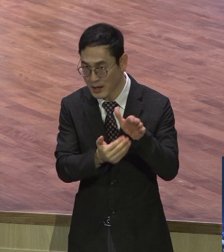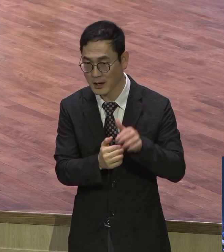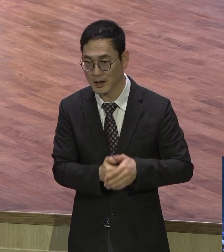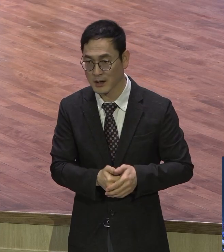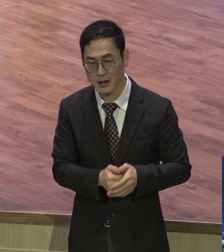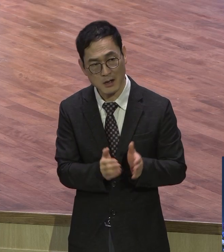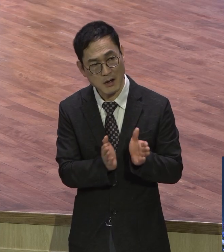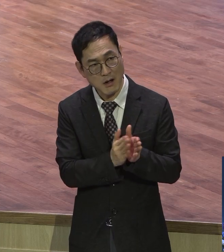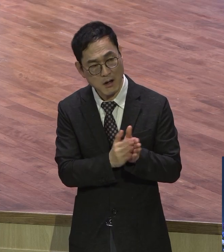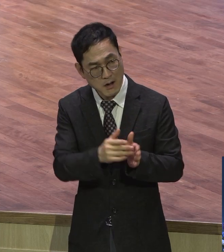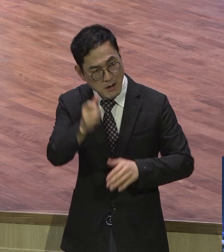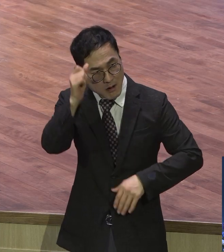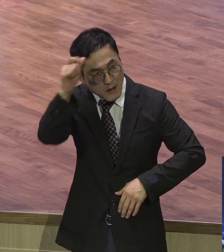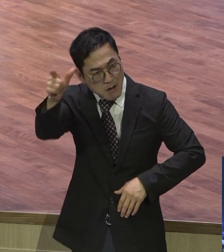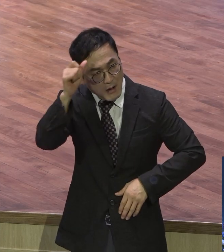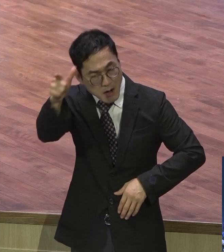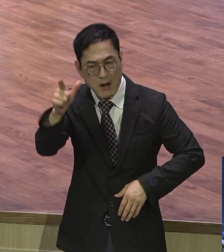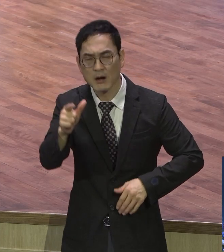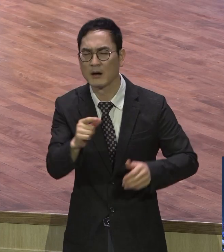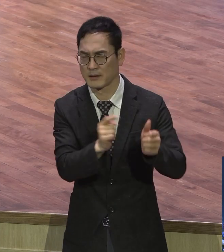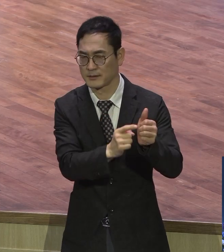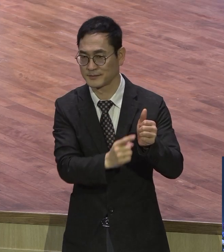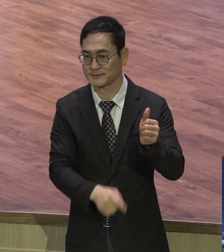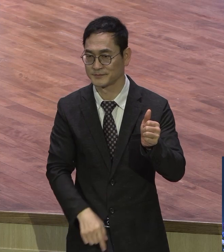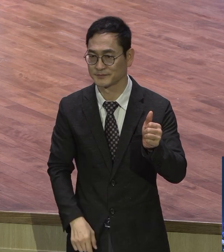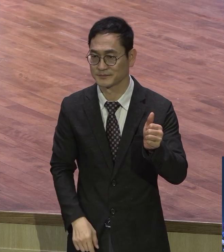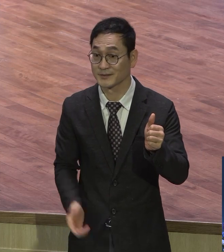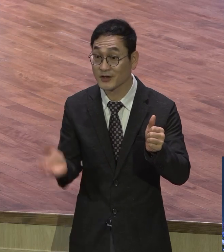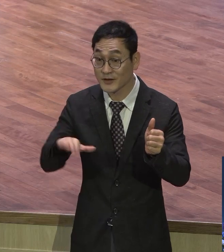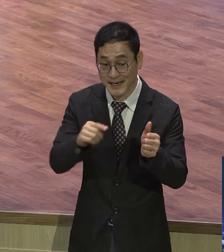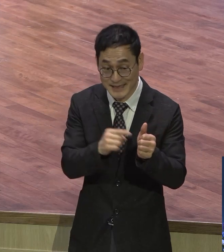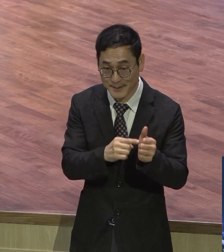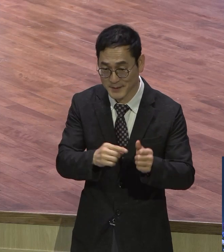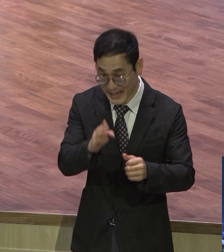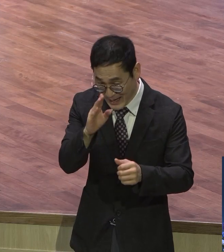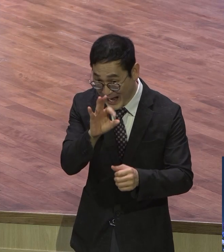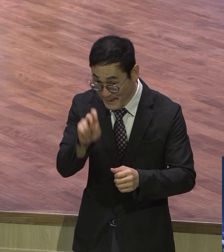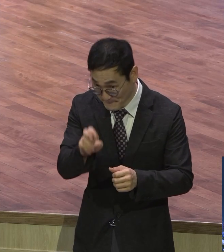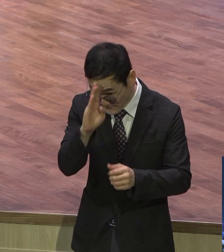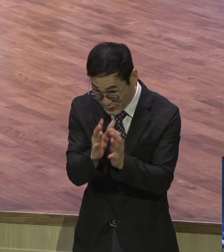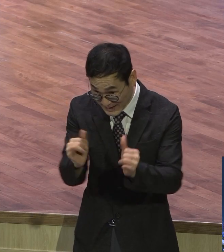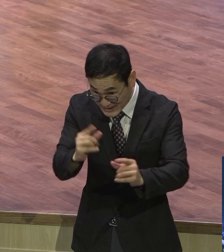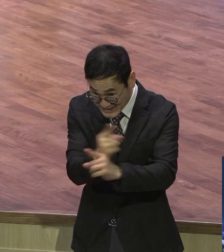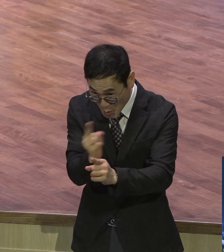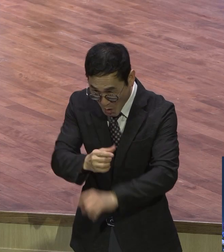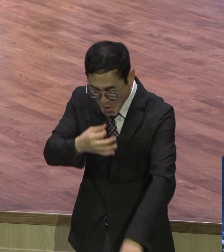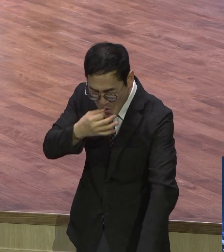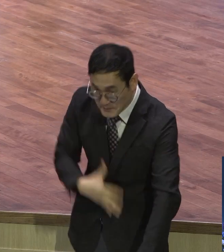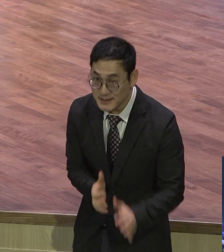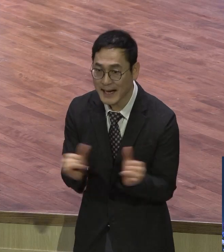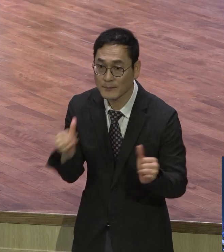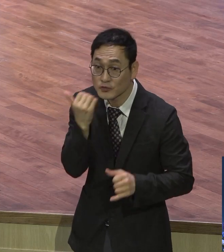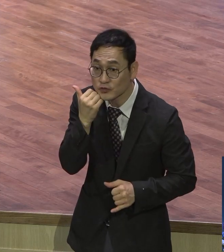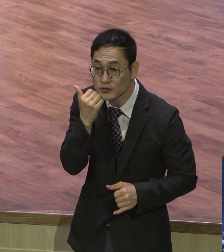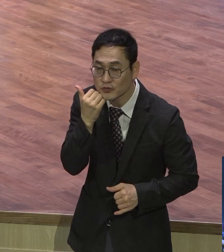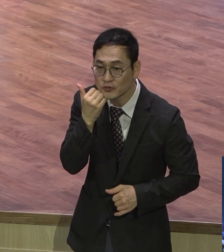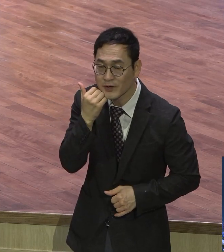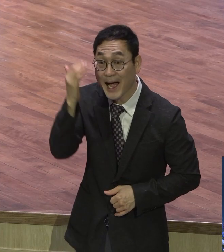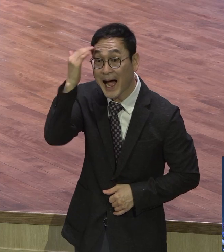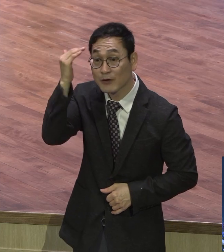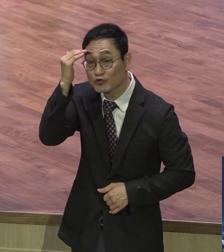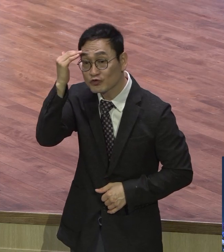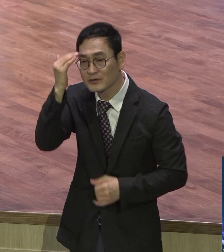인정받는 분입니다. 이분이 가장 치료하기 힘든 암환자는 누구냐. 한국의 기혼